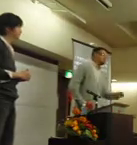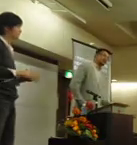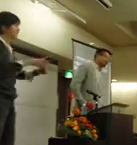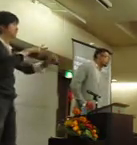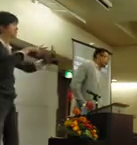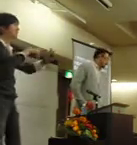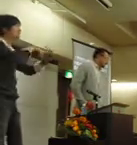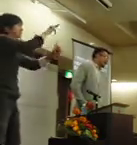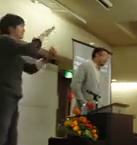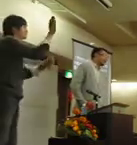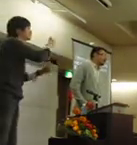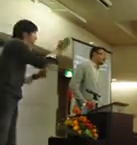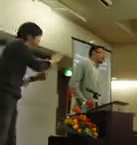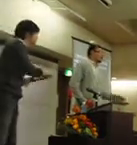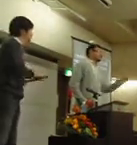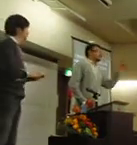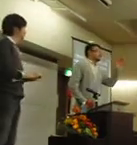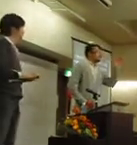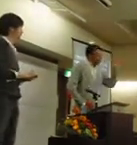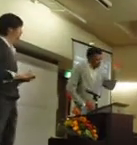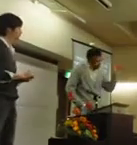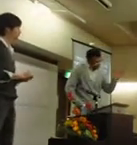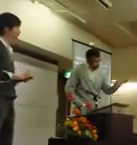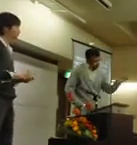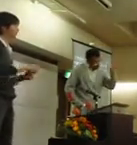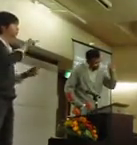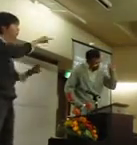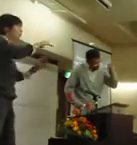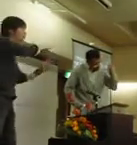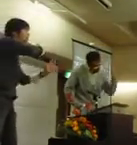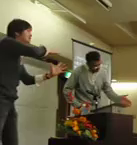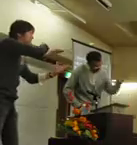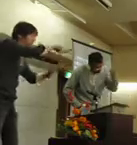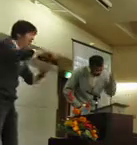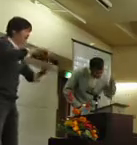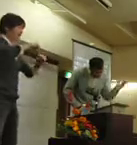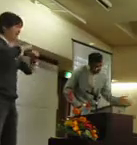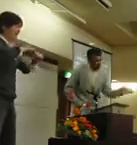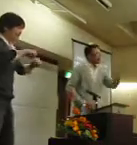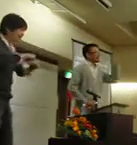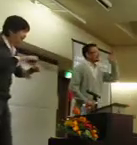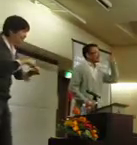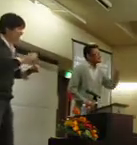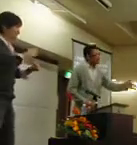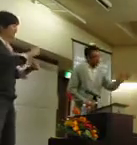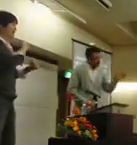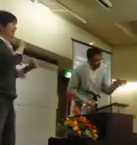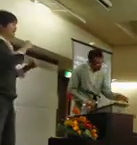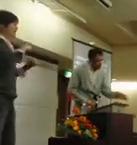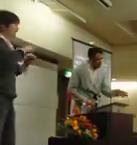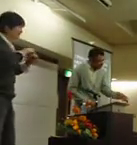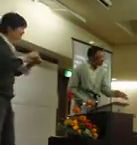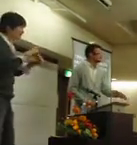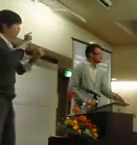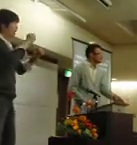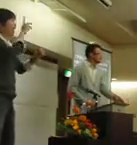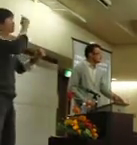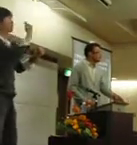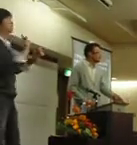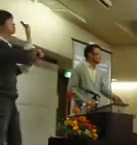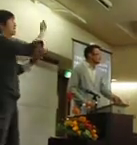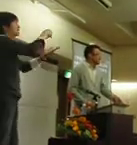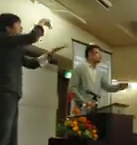死刑にしなくたって、この地上で息がこと切れて神の御前に立つ